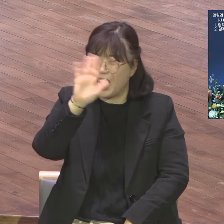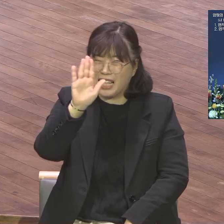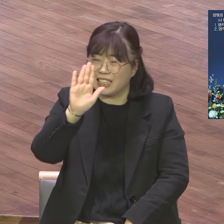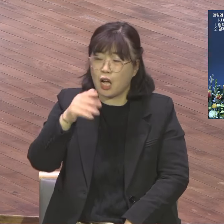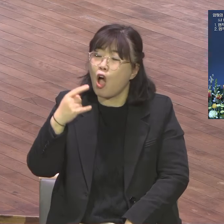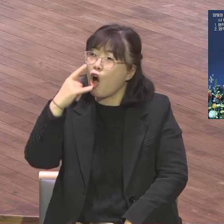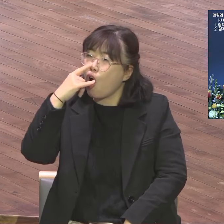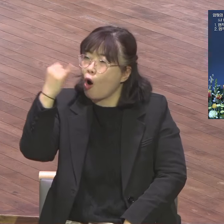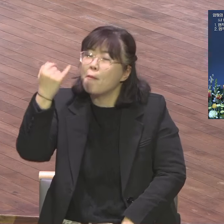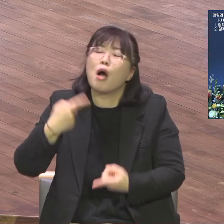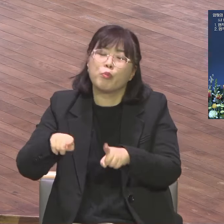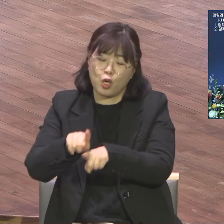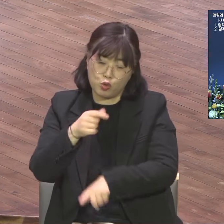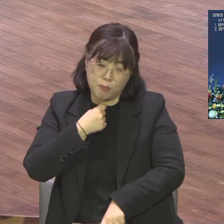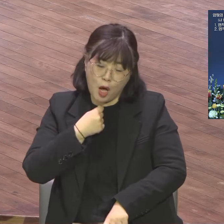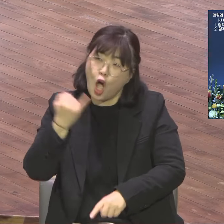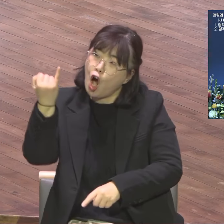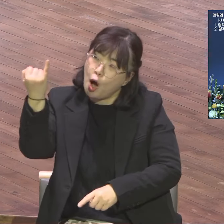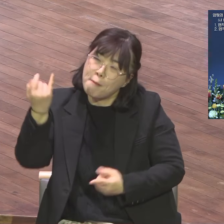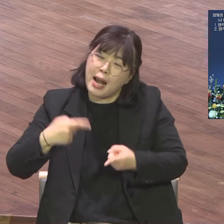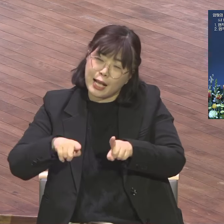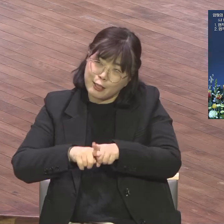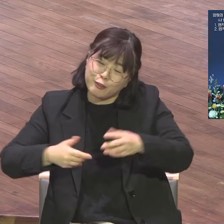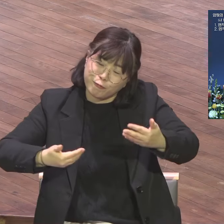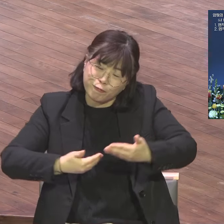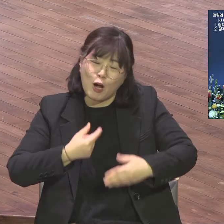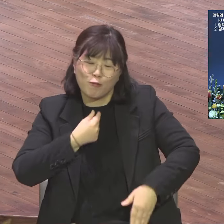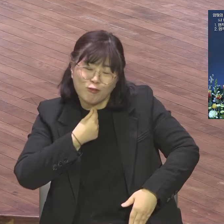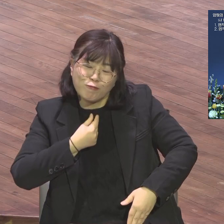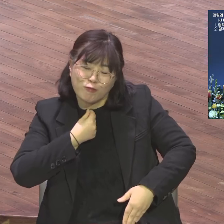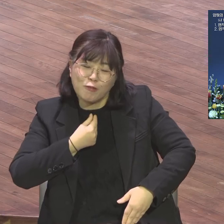엄마 품이 세상에서 가장 편한 상태야.